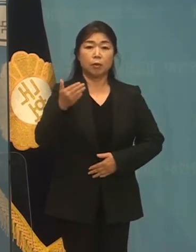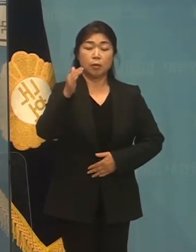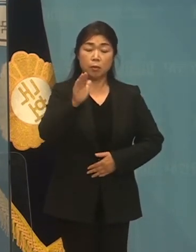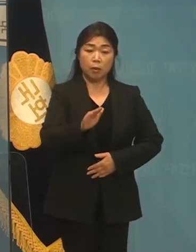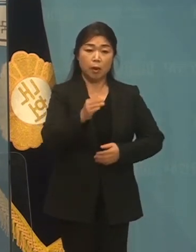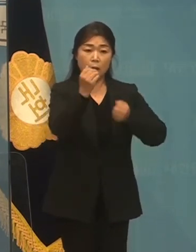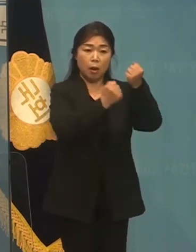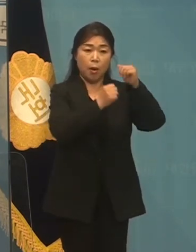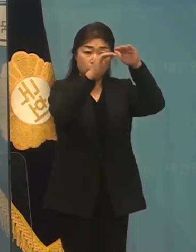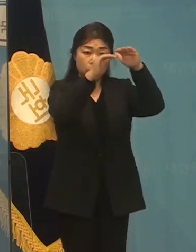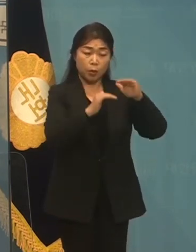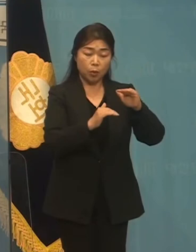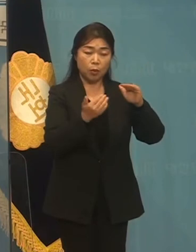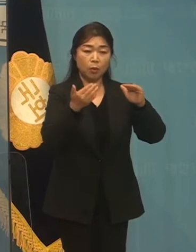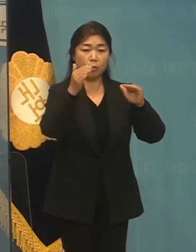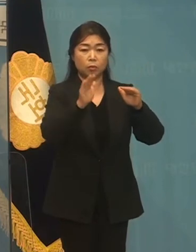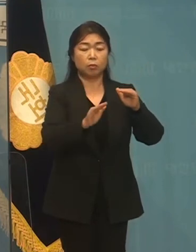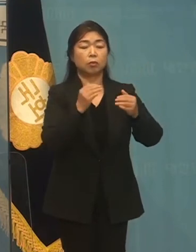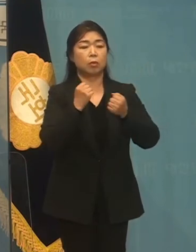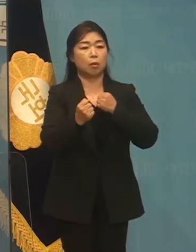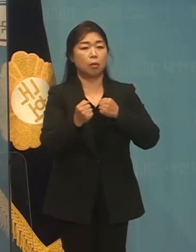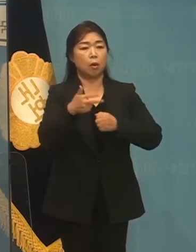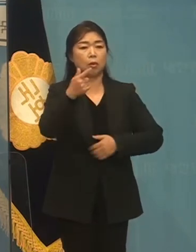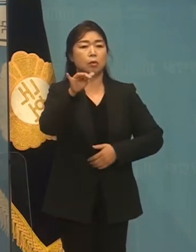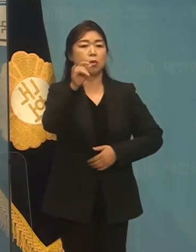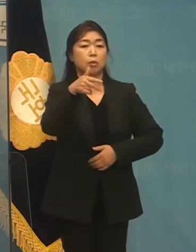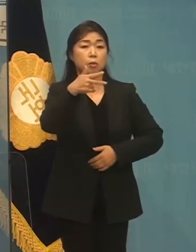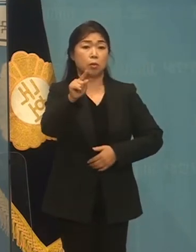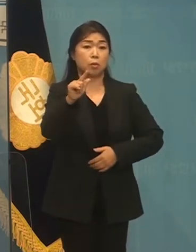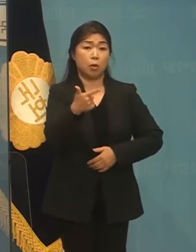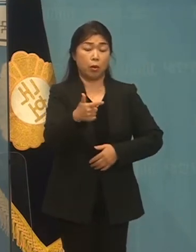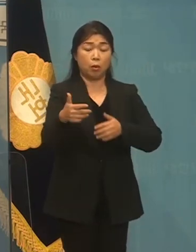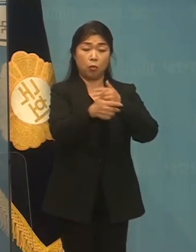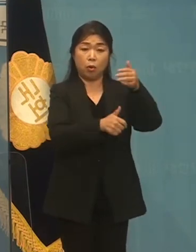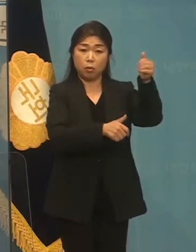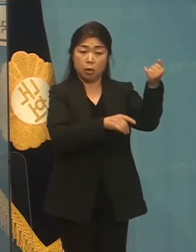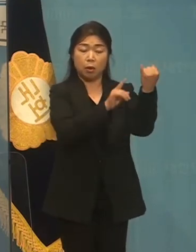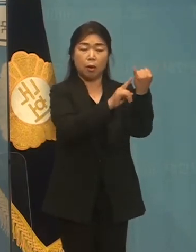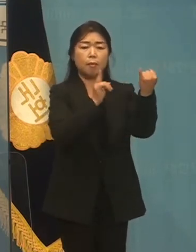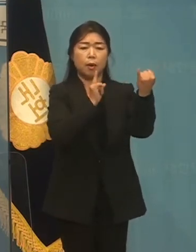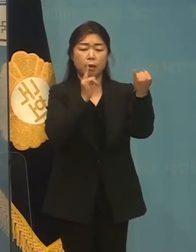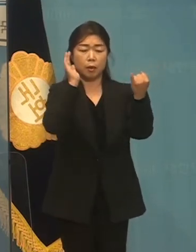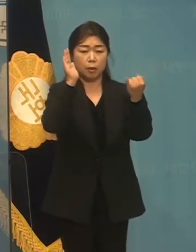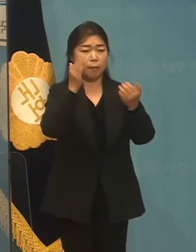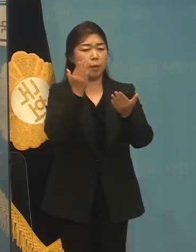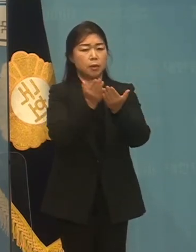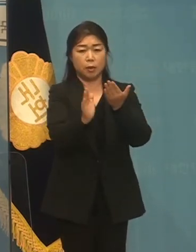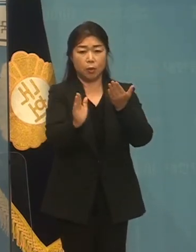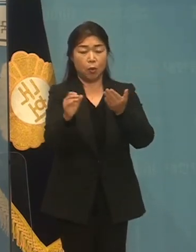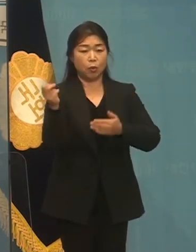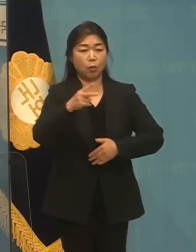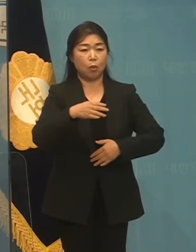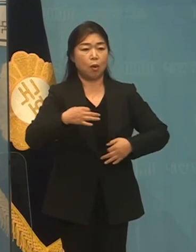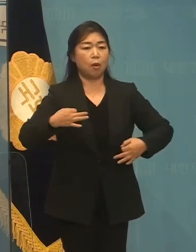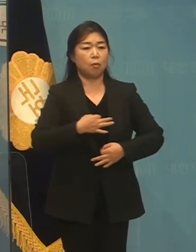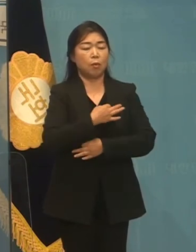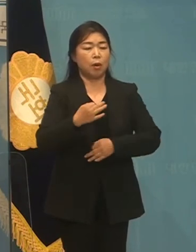하지만 해명 자료에도 불구하고 전 위원장의 발언은 심히 부적절하며